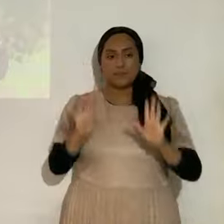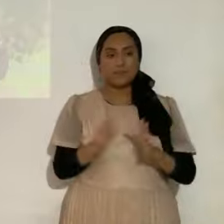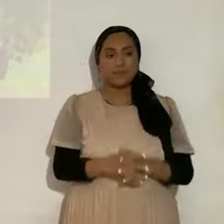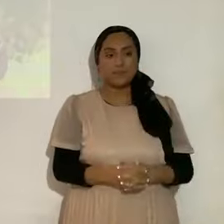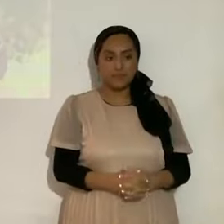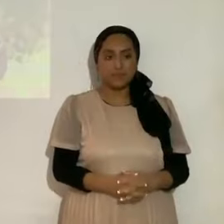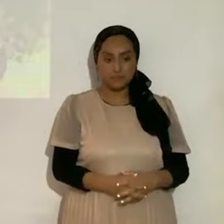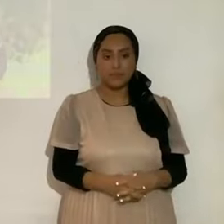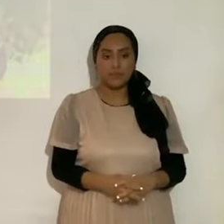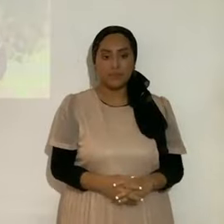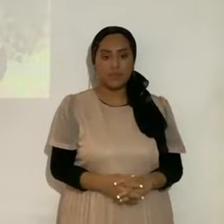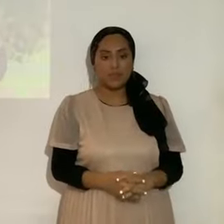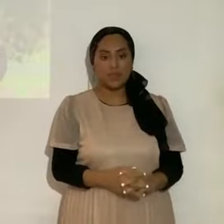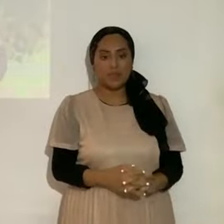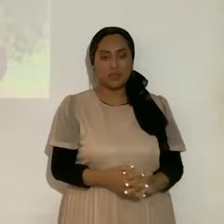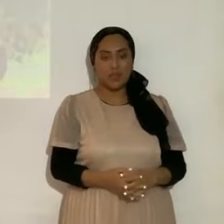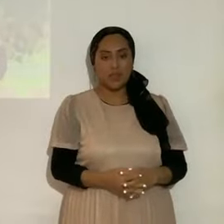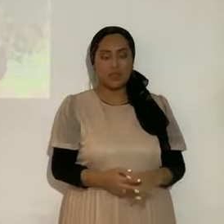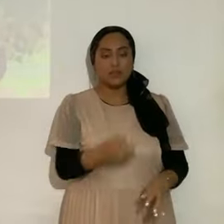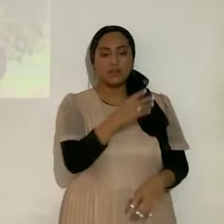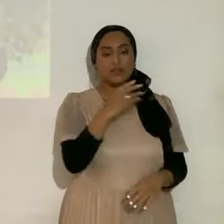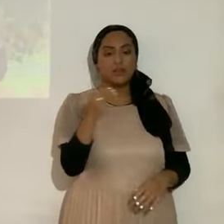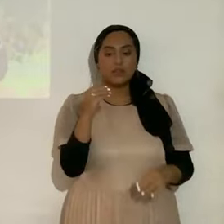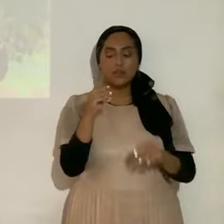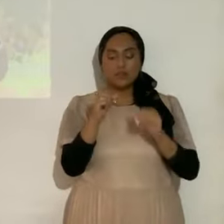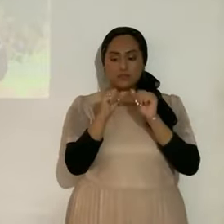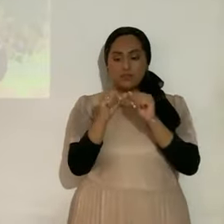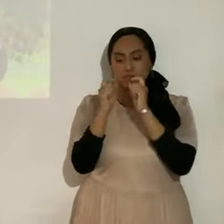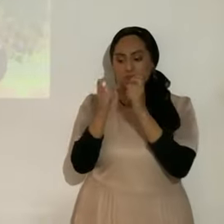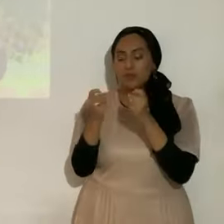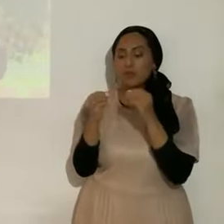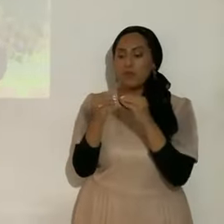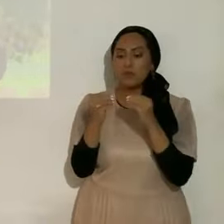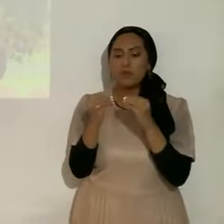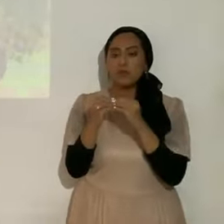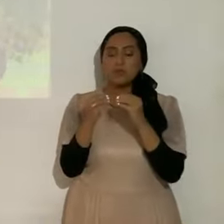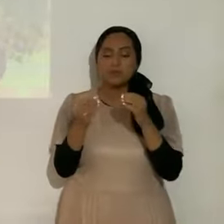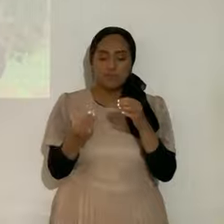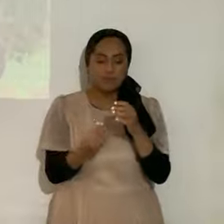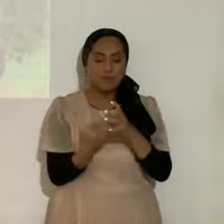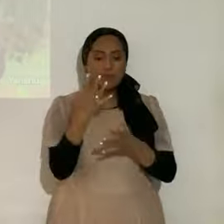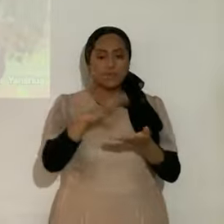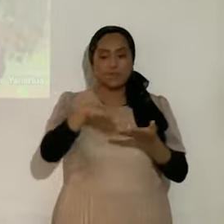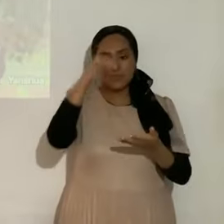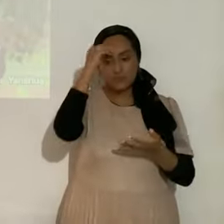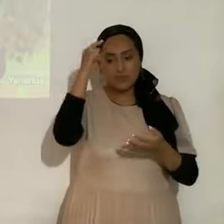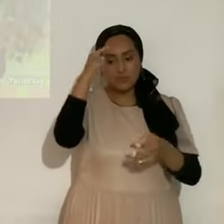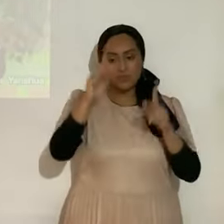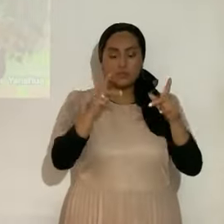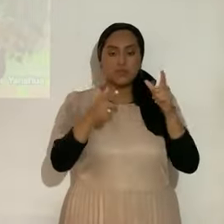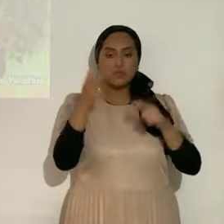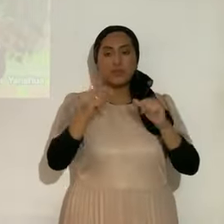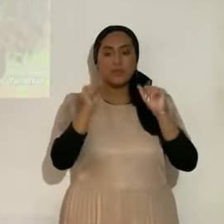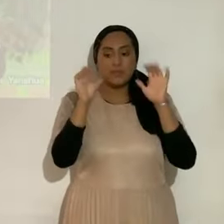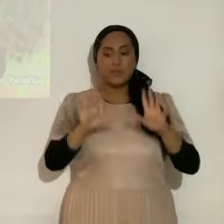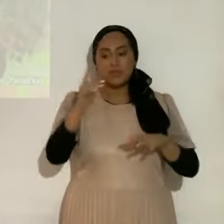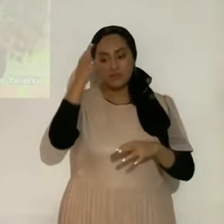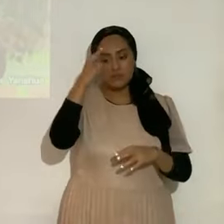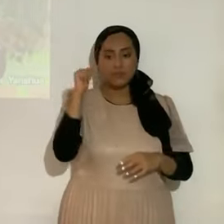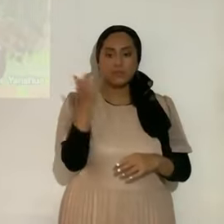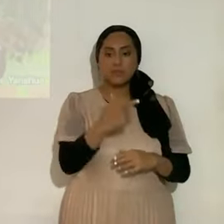en su alma, su cuerpo, en su mente y en su ser, y que le sigas, Padre, dando más pastos verdes para el pueblo, que han sido de mucha bendición para todos y